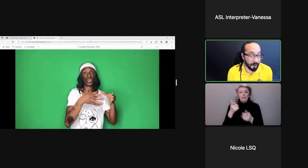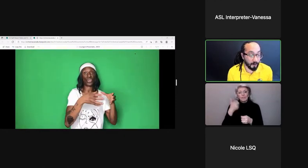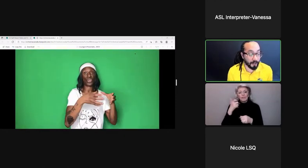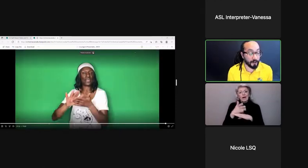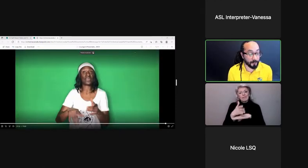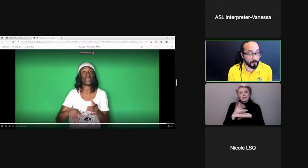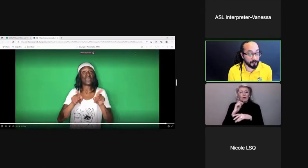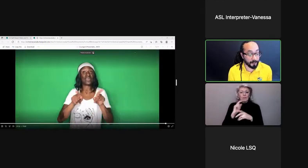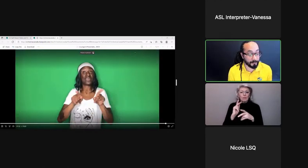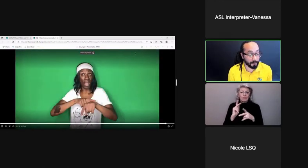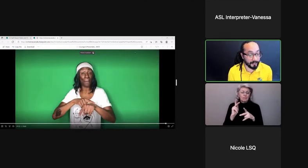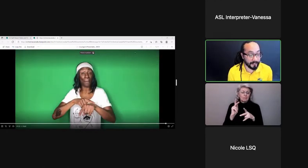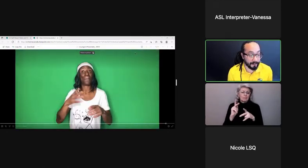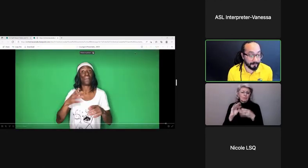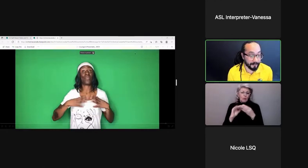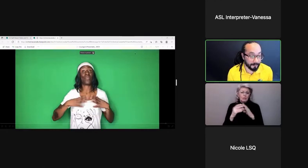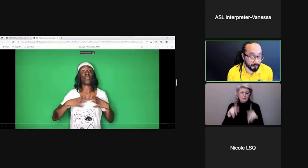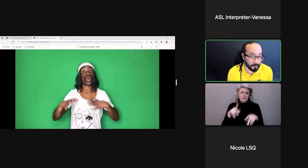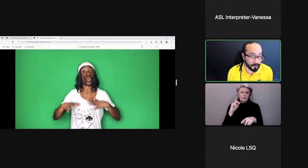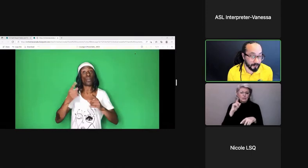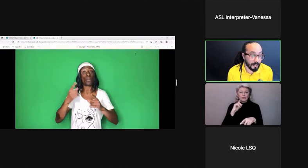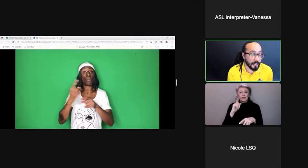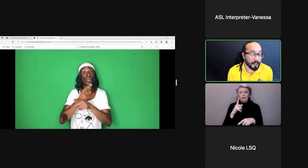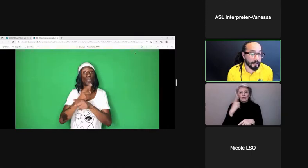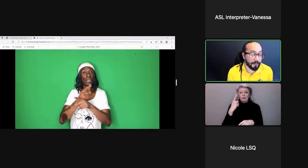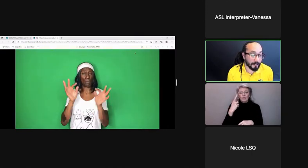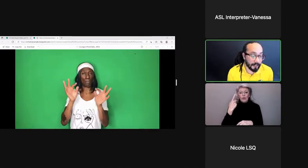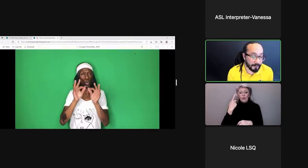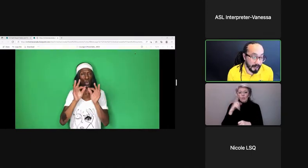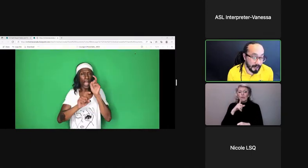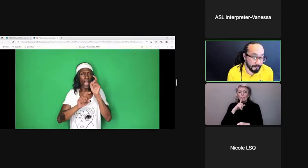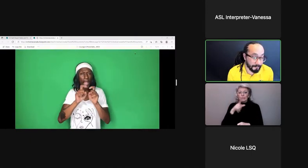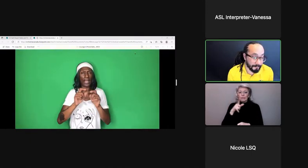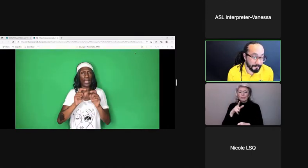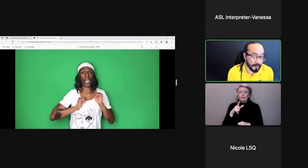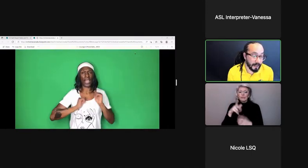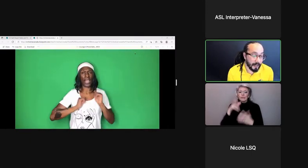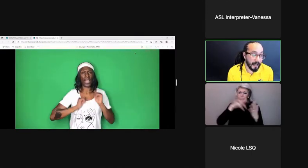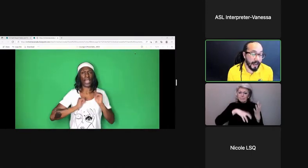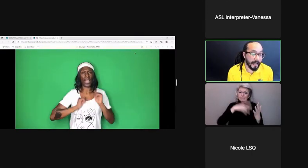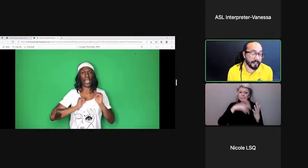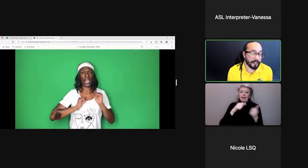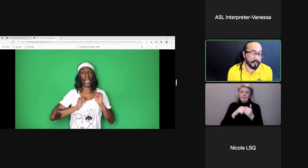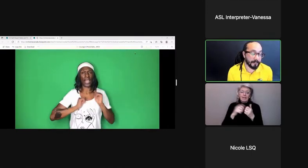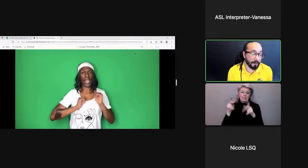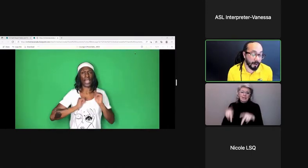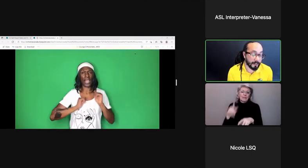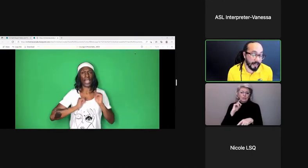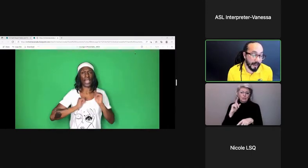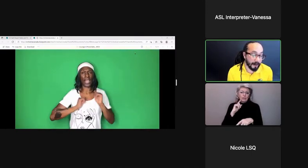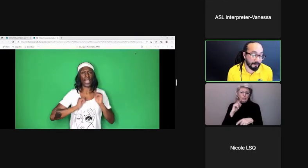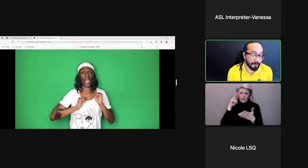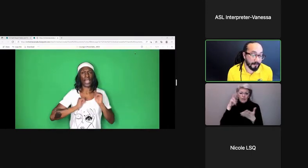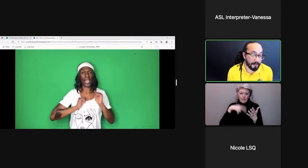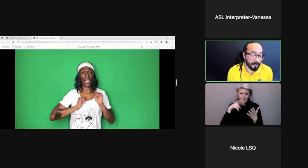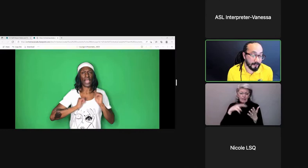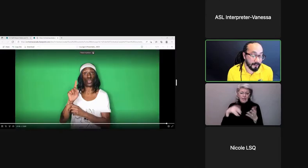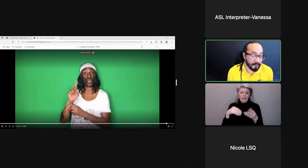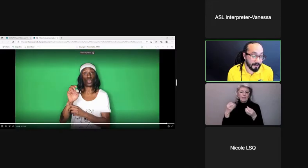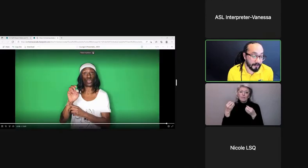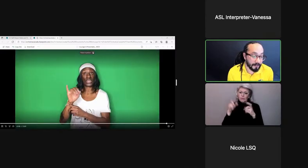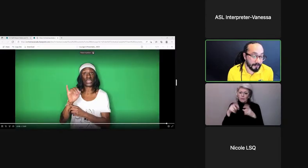communauté des personnes sourdes, pour s'assurer que vous passez à travers le script avec la personne sourde, vous vous accordez du